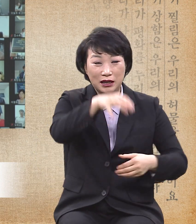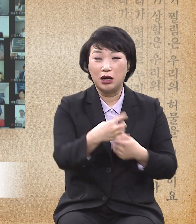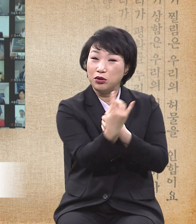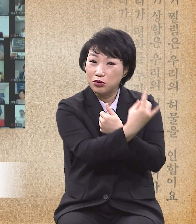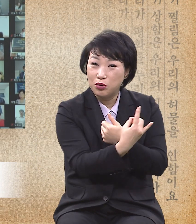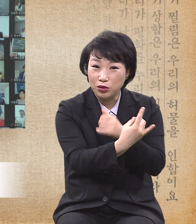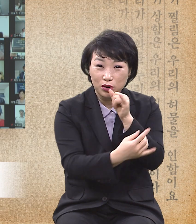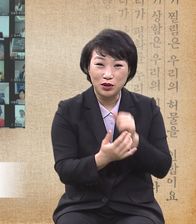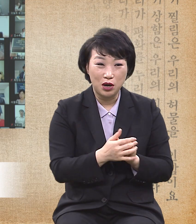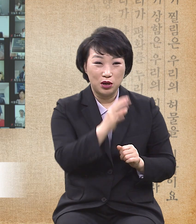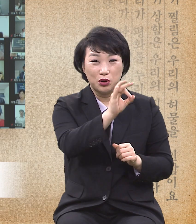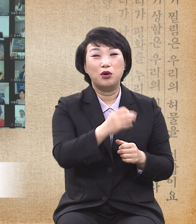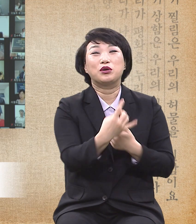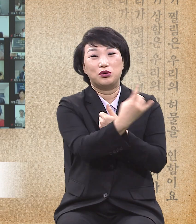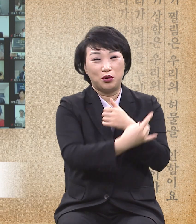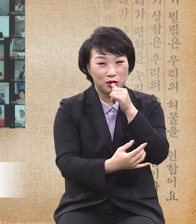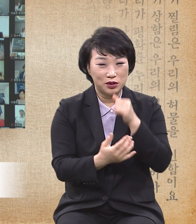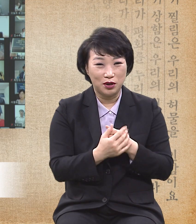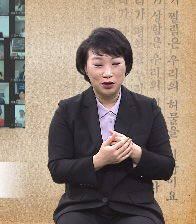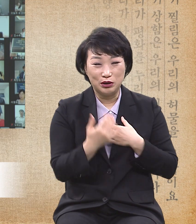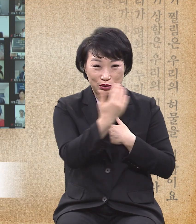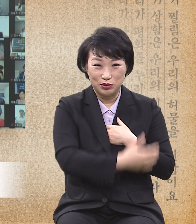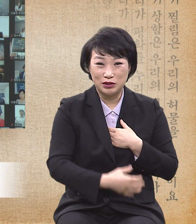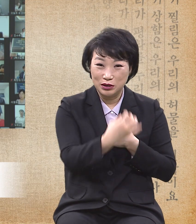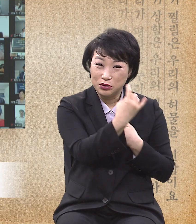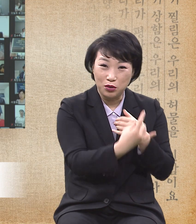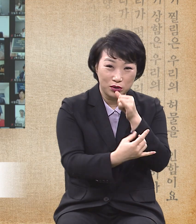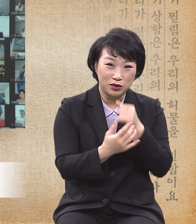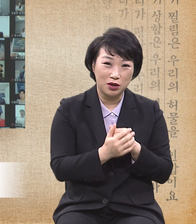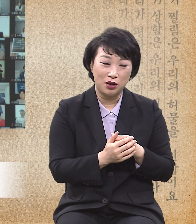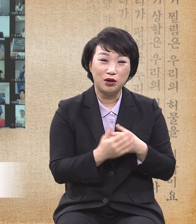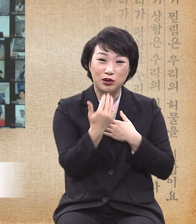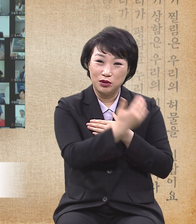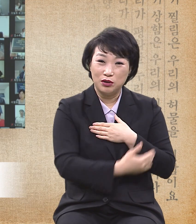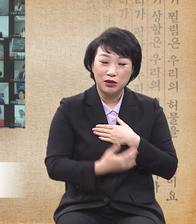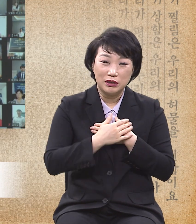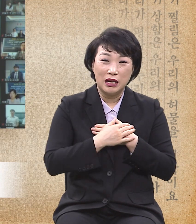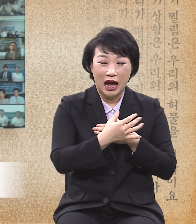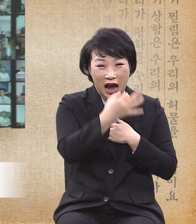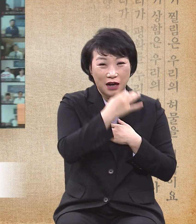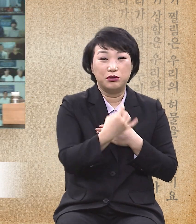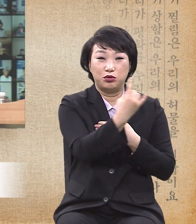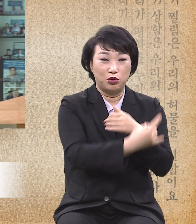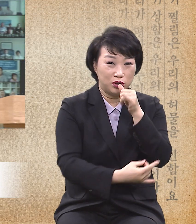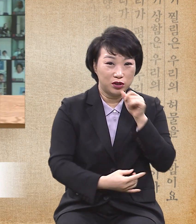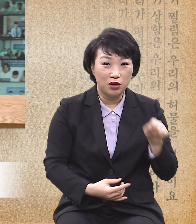속여, 돈이 속여, 육신이 속여, 욕심이 속여.